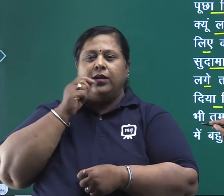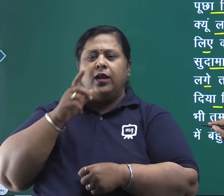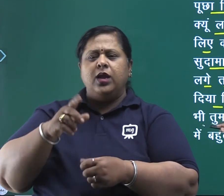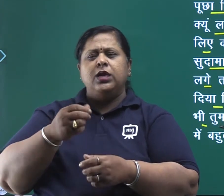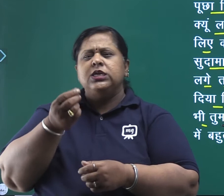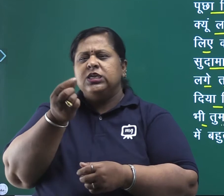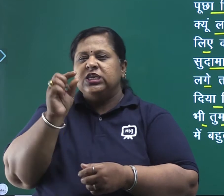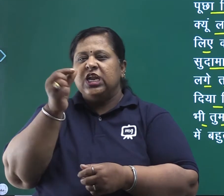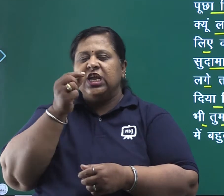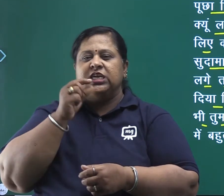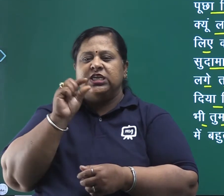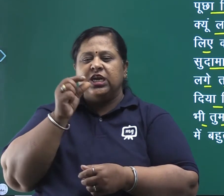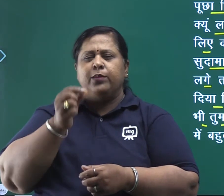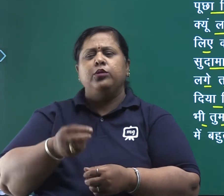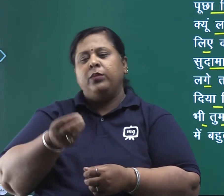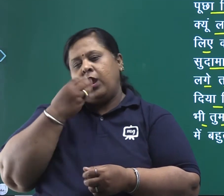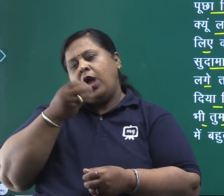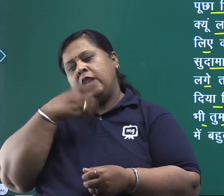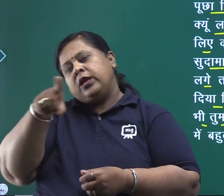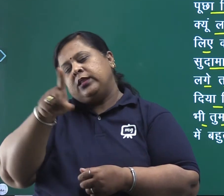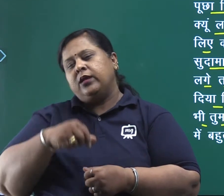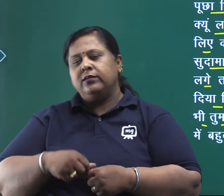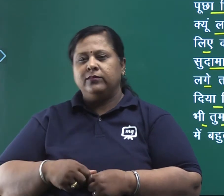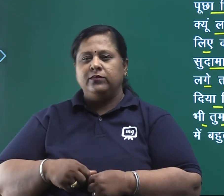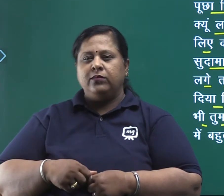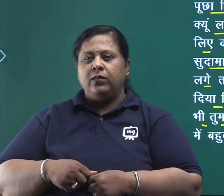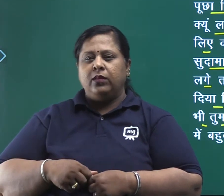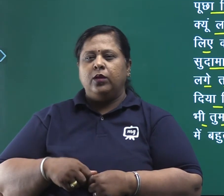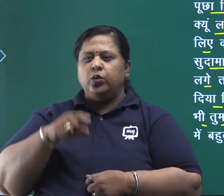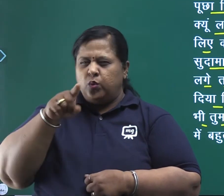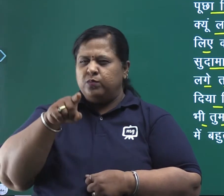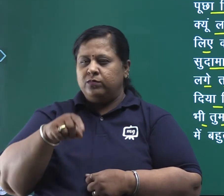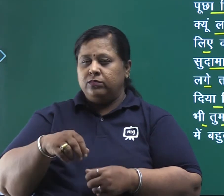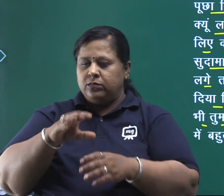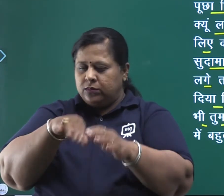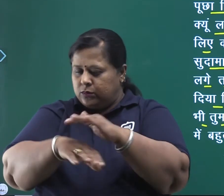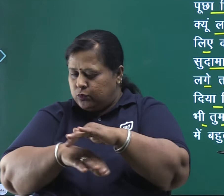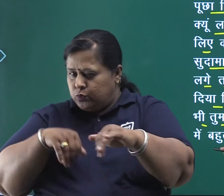चने भी तुमने खा लिए थे। तुम चोरी में